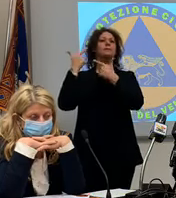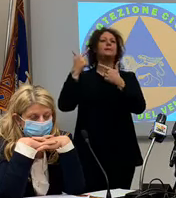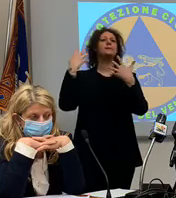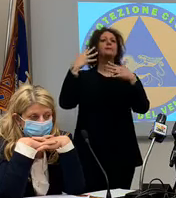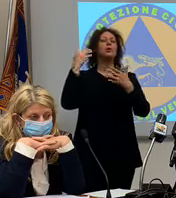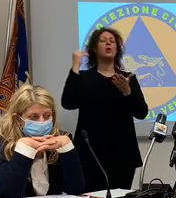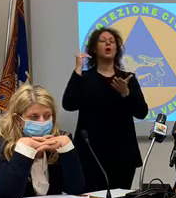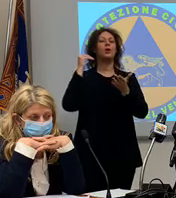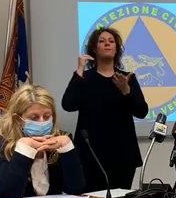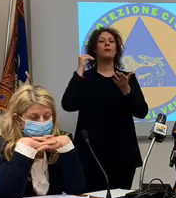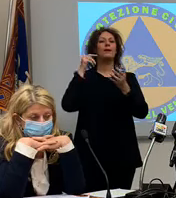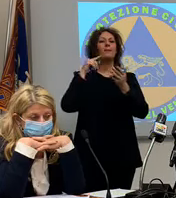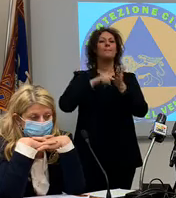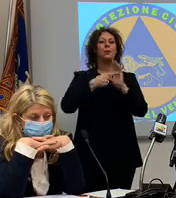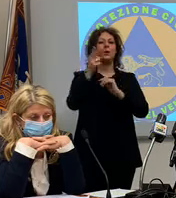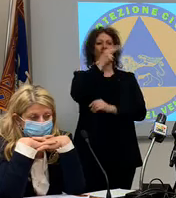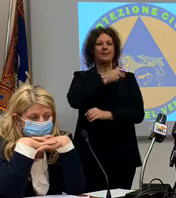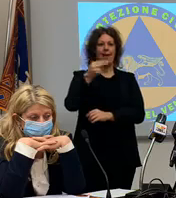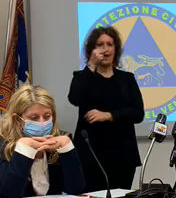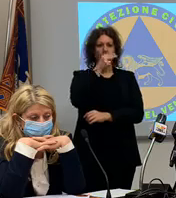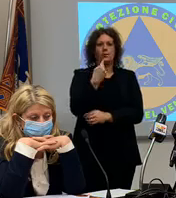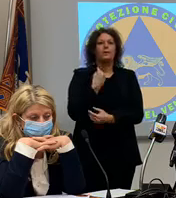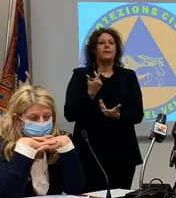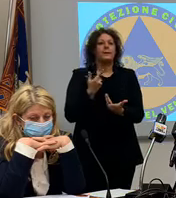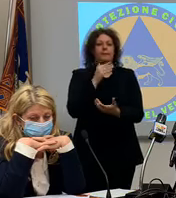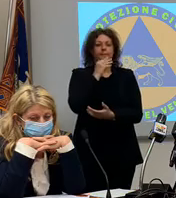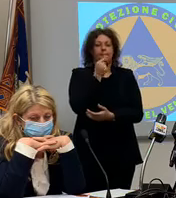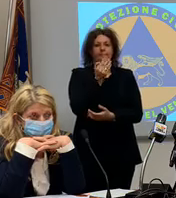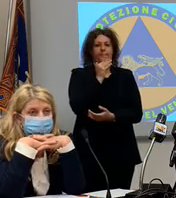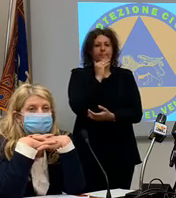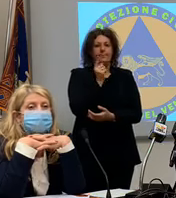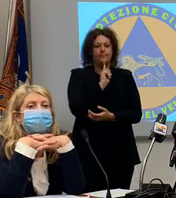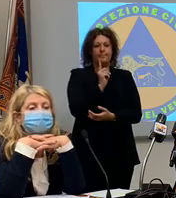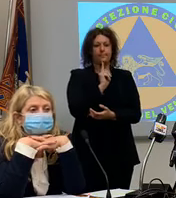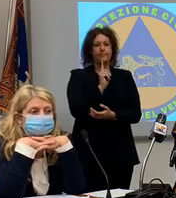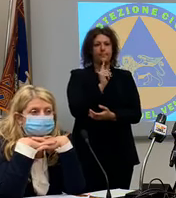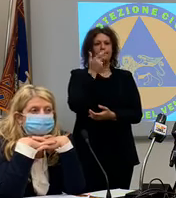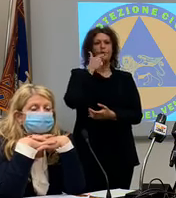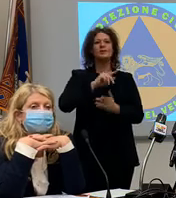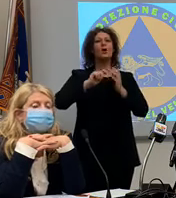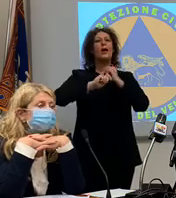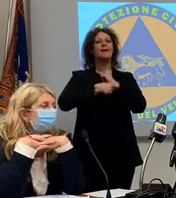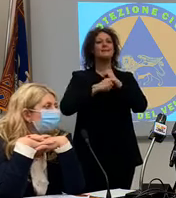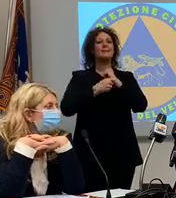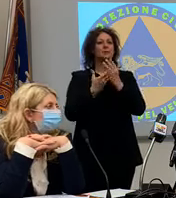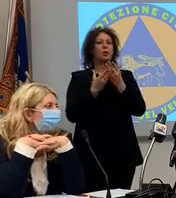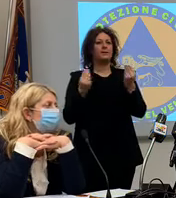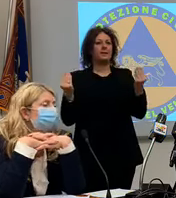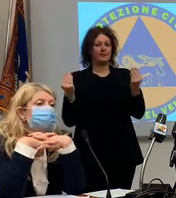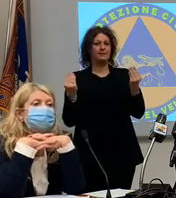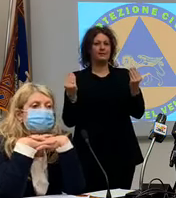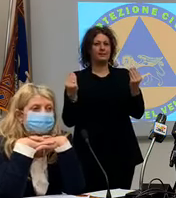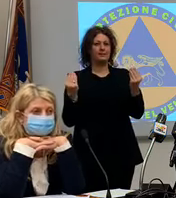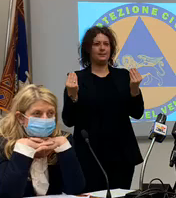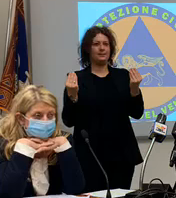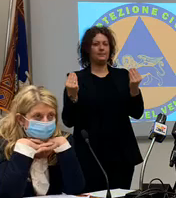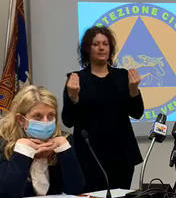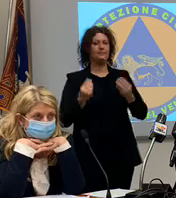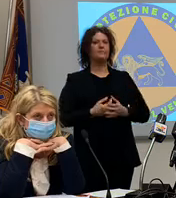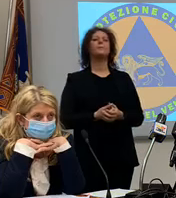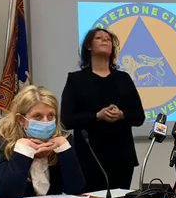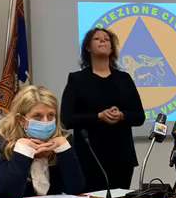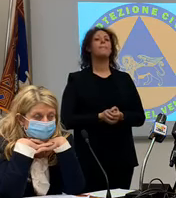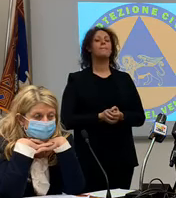con con le restrizioni che si fanno 19 milioni Scusate su un budget nazionale di 250 distribuito tra tutte le